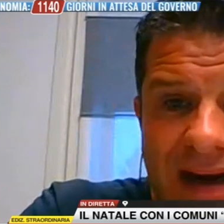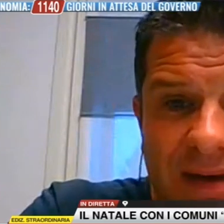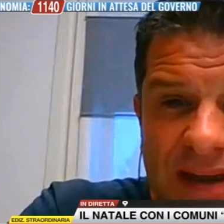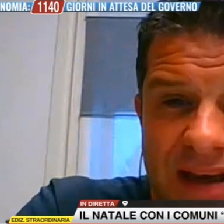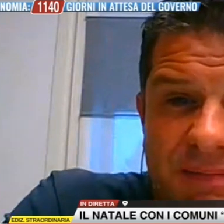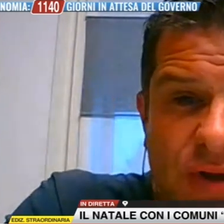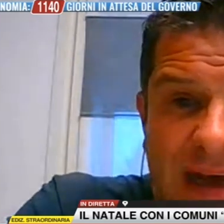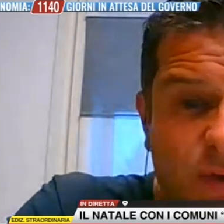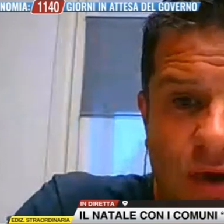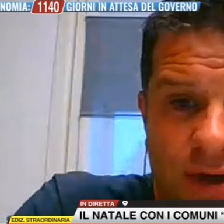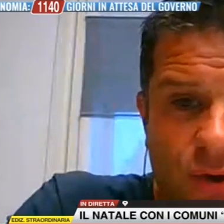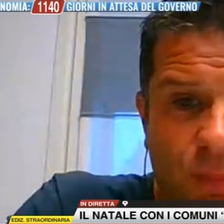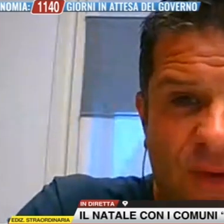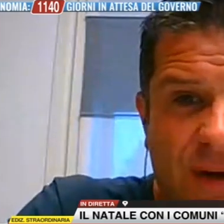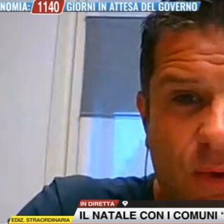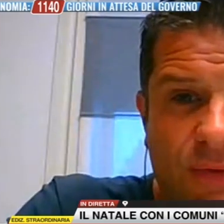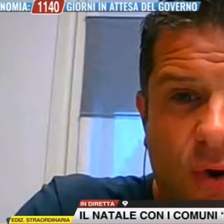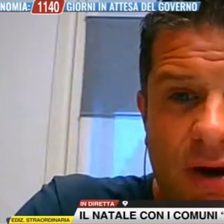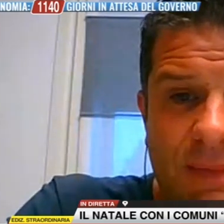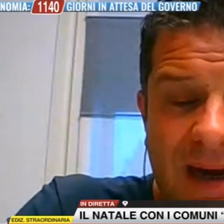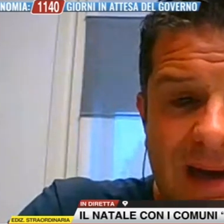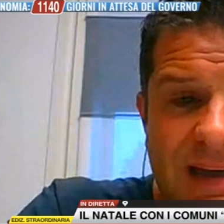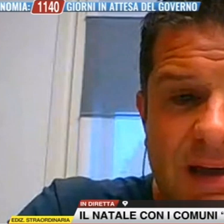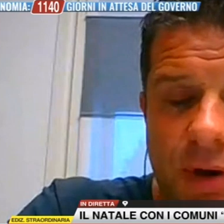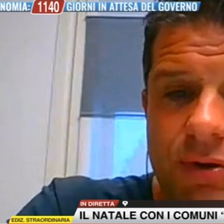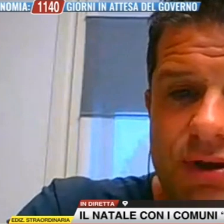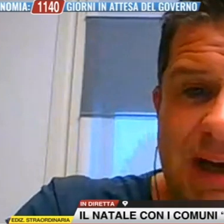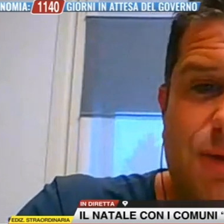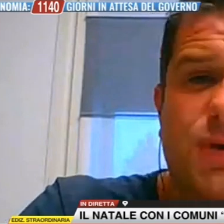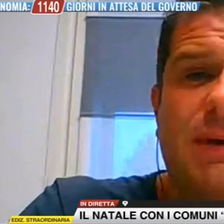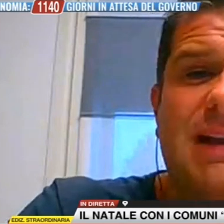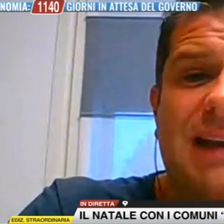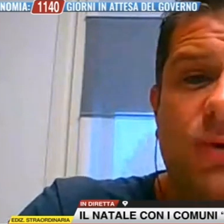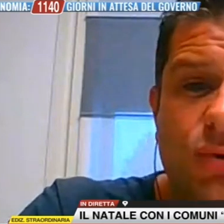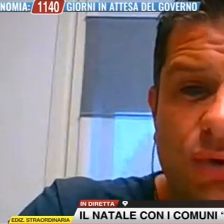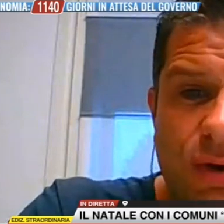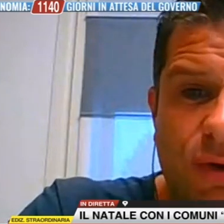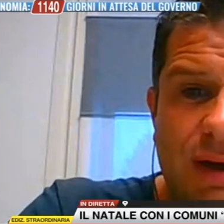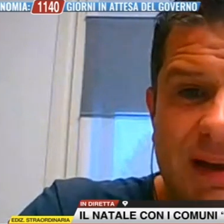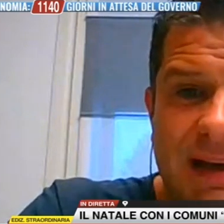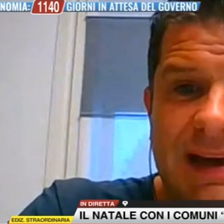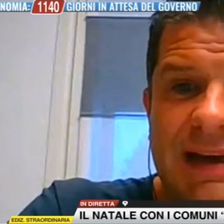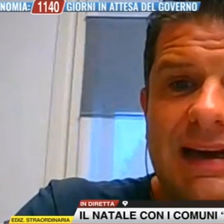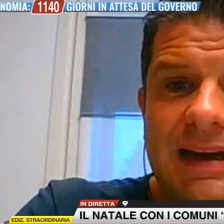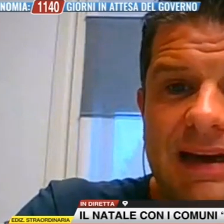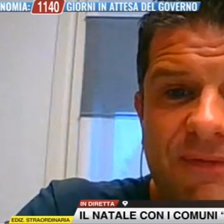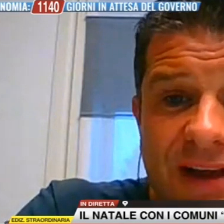sua parte, perché lo Stato, la Regione può fare quello che vuole, ma se poi non c'è la responsabilità di ognuno di noi nel